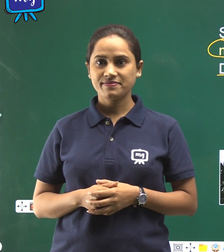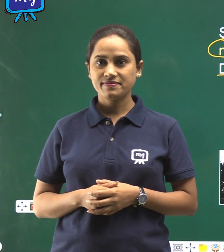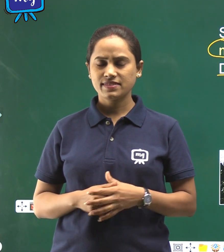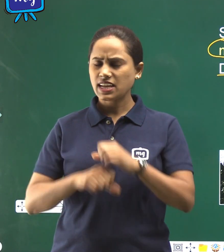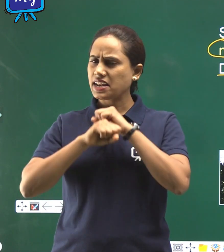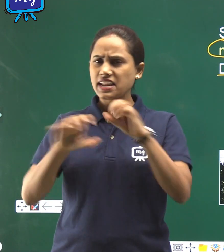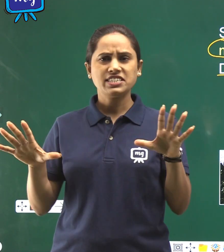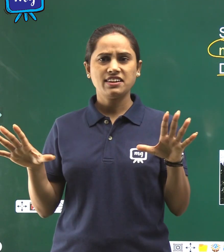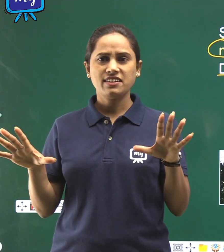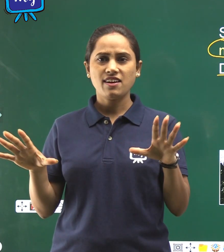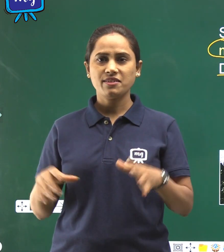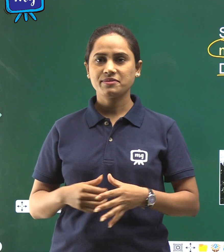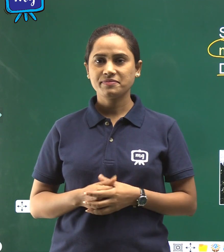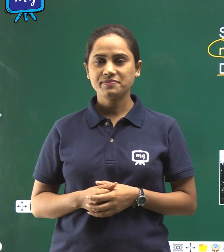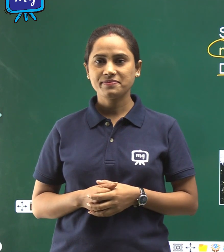नष्ट करना,